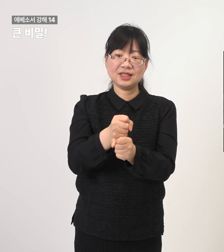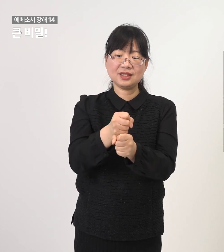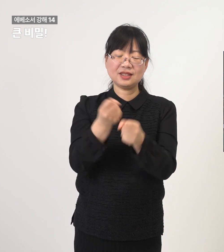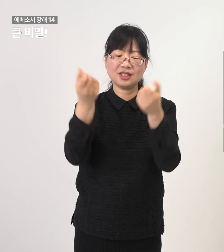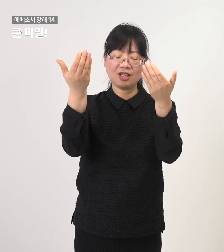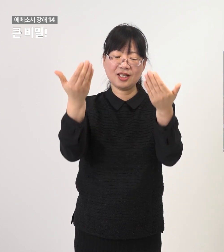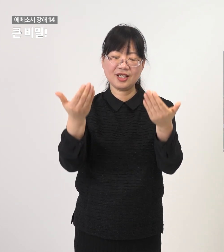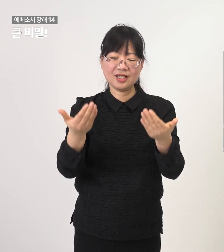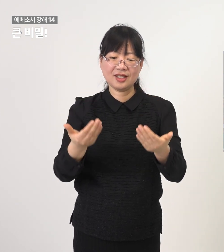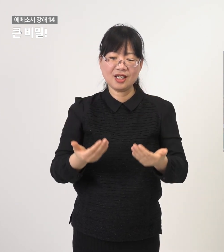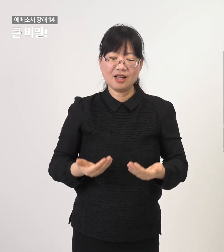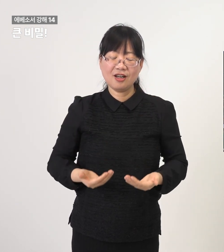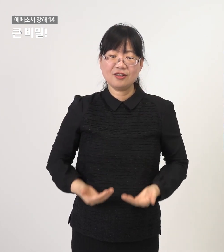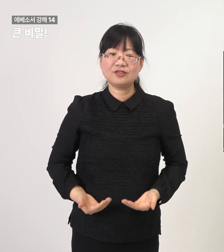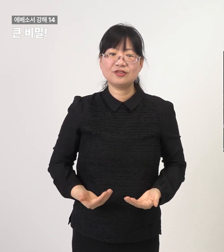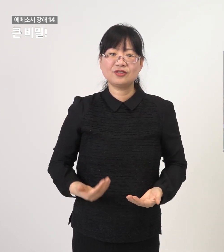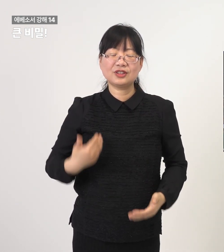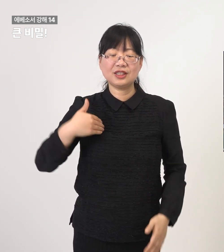회복시킨